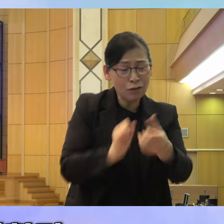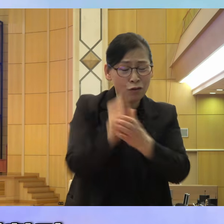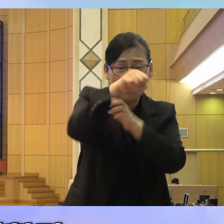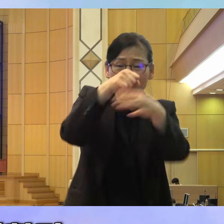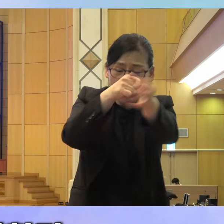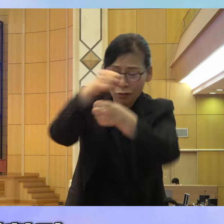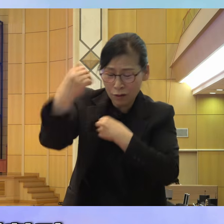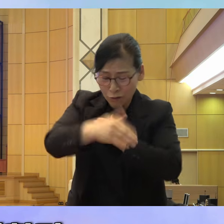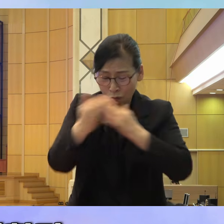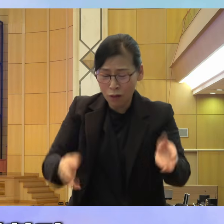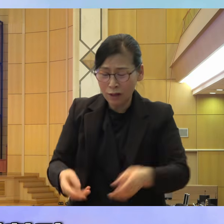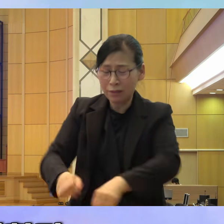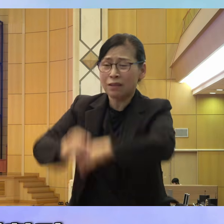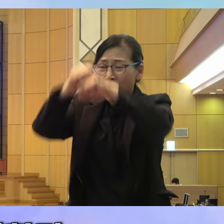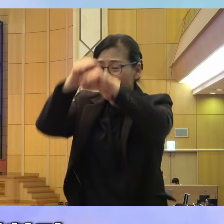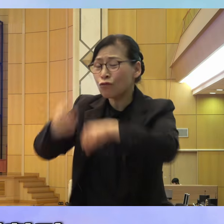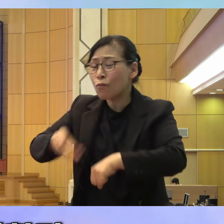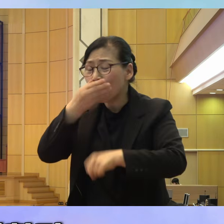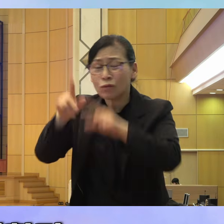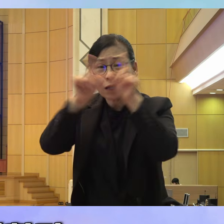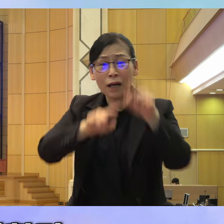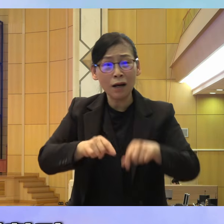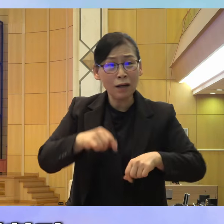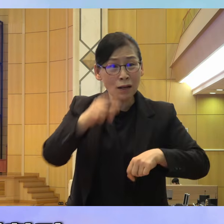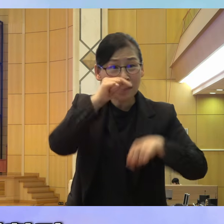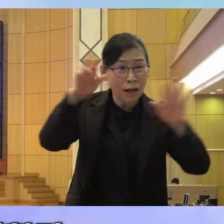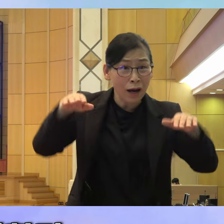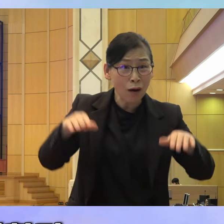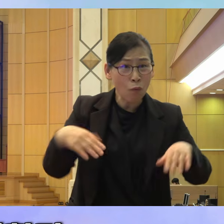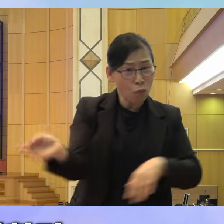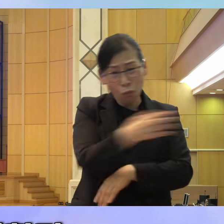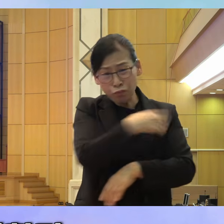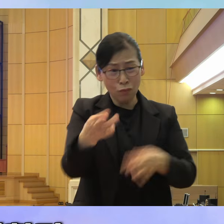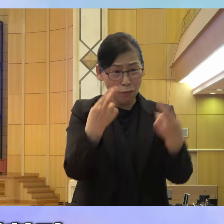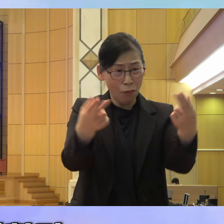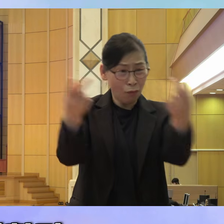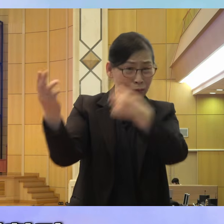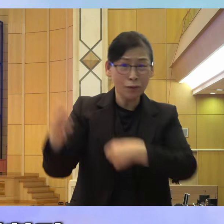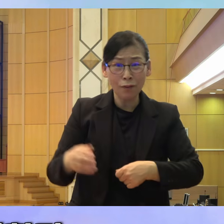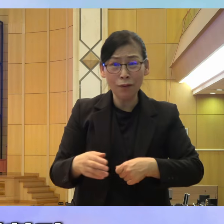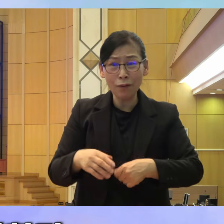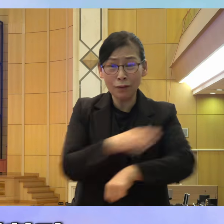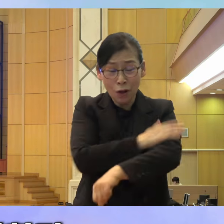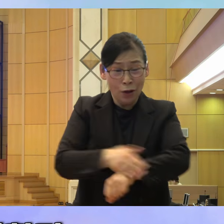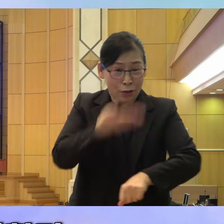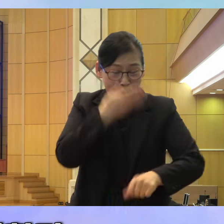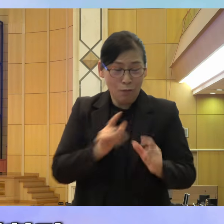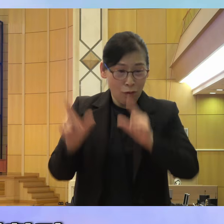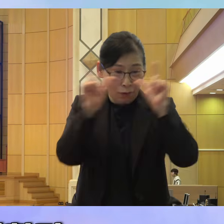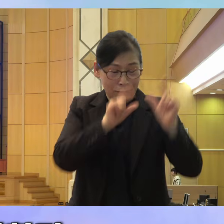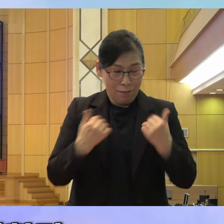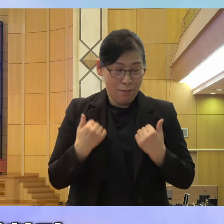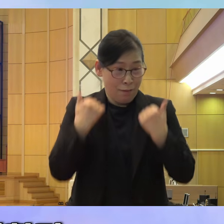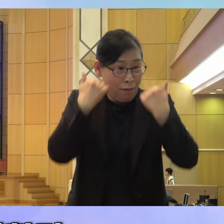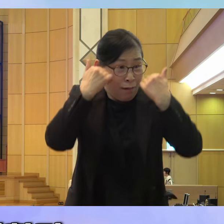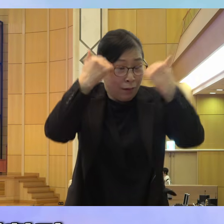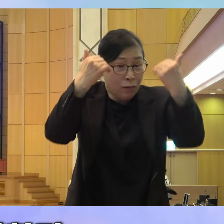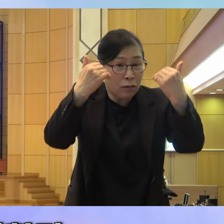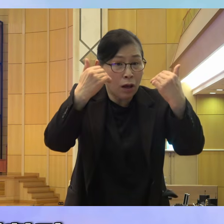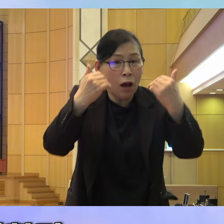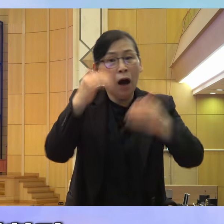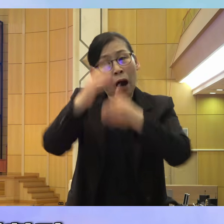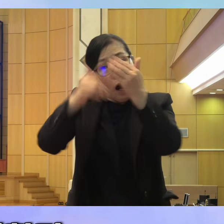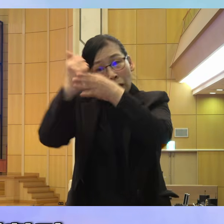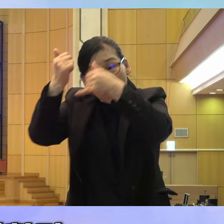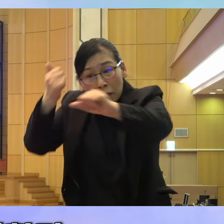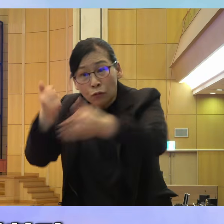거둬서 곳간에 쌓아두었더냐, 그런 거 전혀 없잖아. 그래도 하나님이 잘 먹여 기르는데 하물며 너희일까